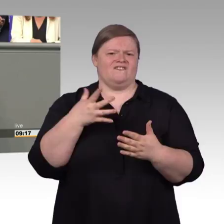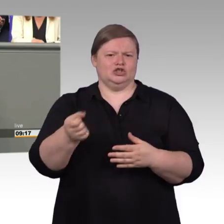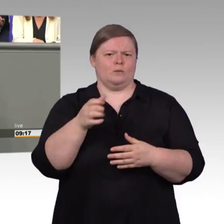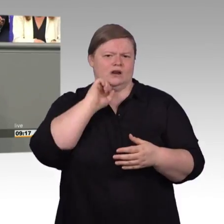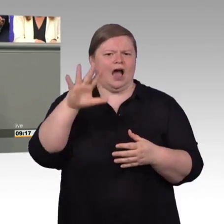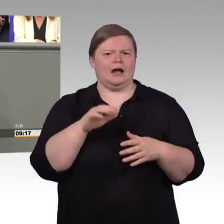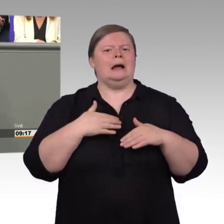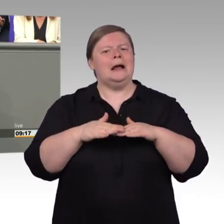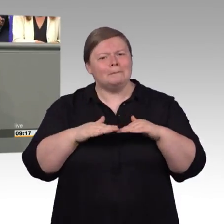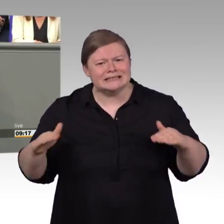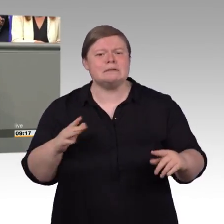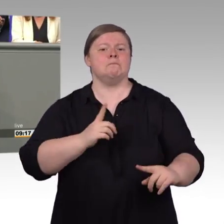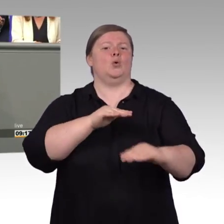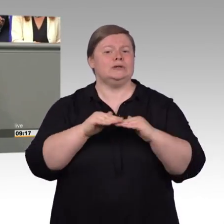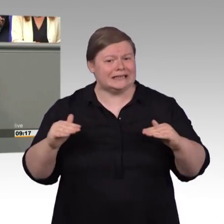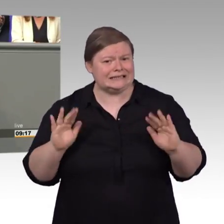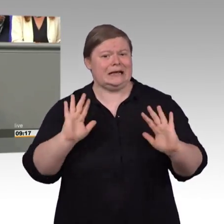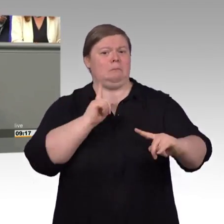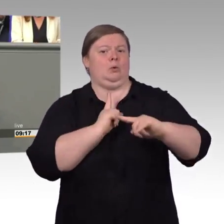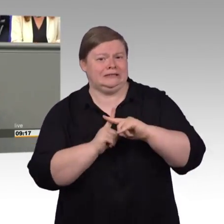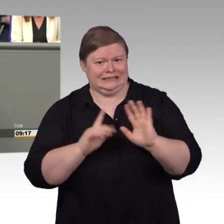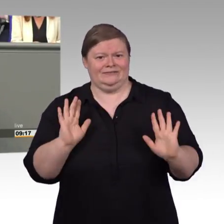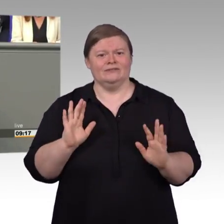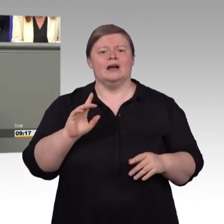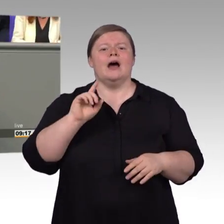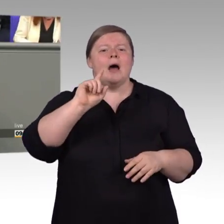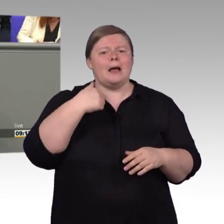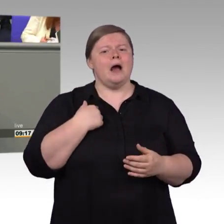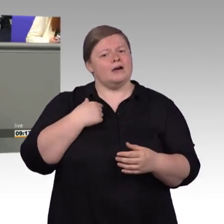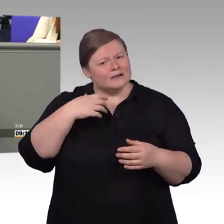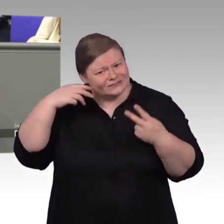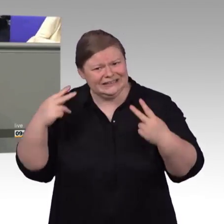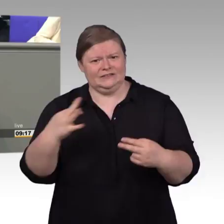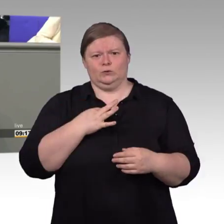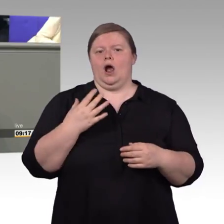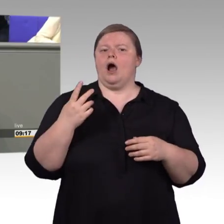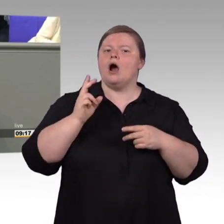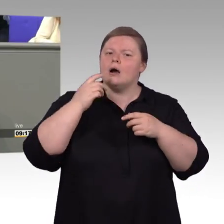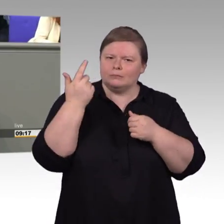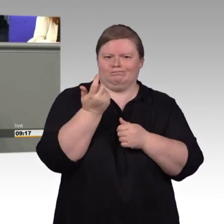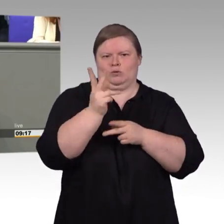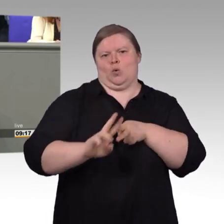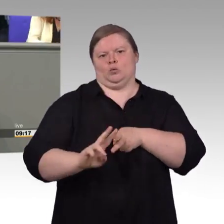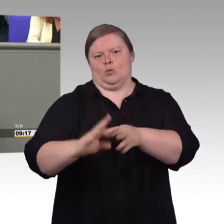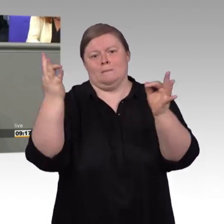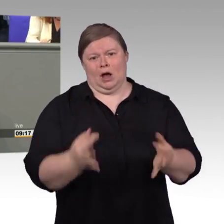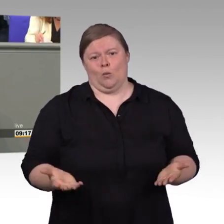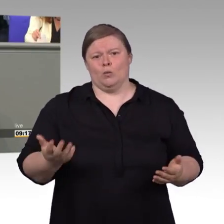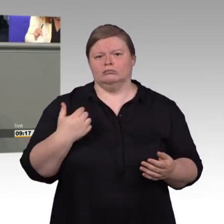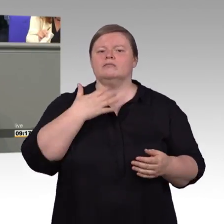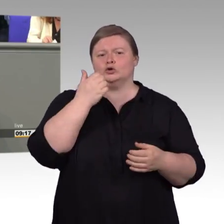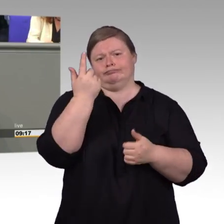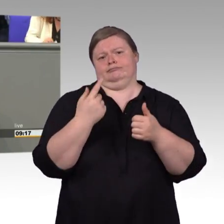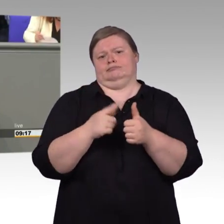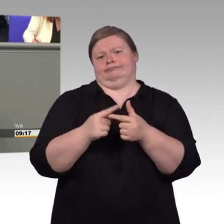dieser Woche. Erstens, die Anmeldeverfahren müssen vereinfacht werden. Eine juristisch unzulängliche